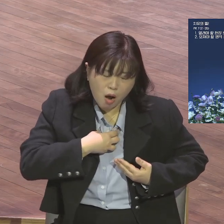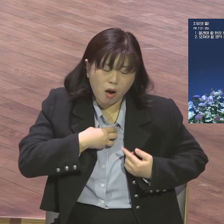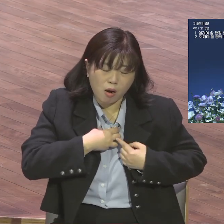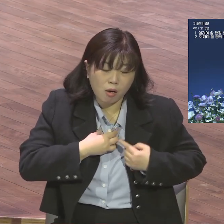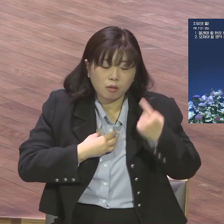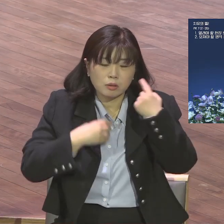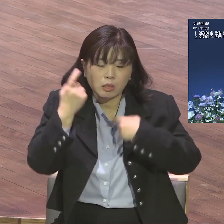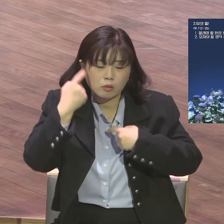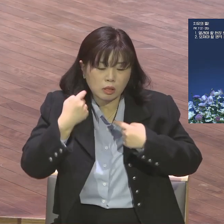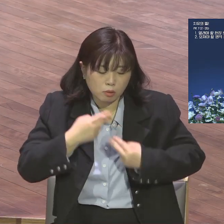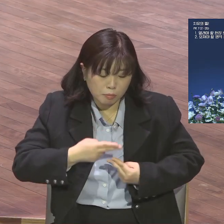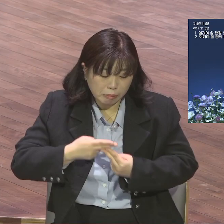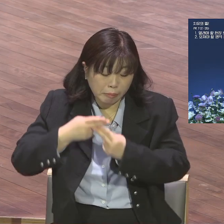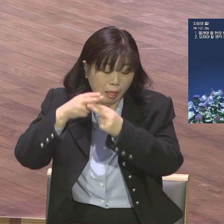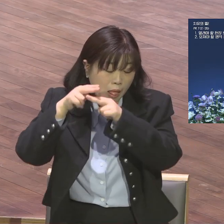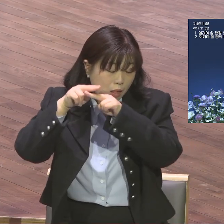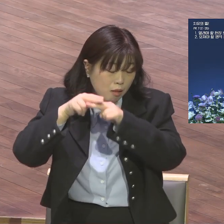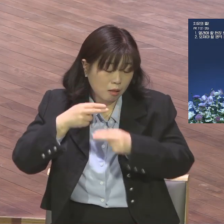공감이 안 되면 마음이 안 열리죠.